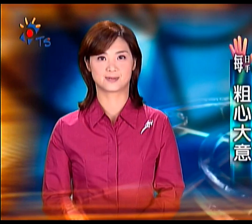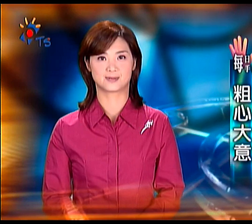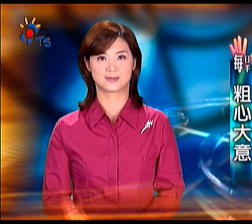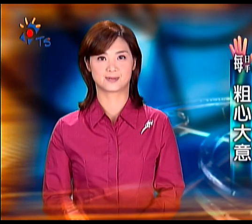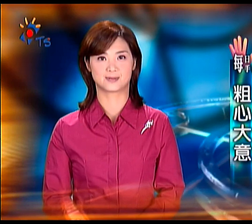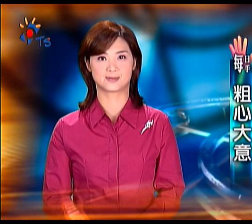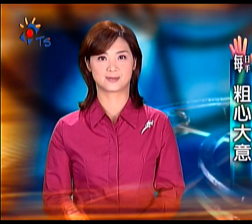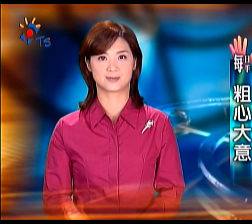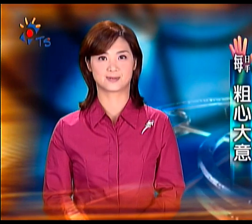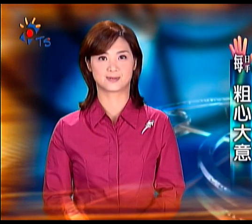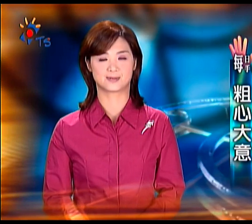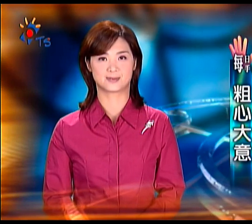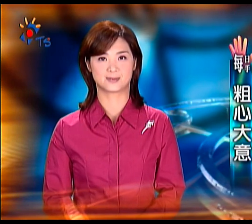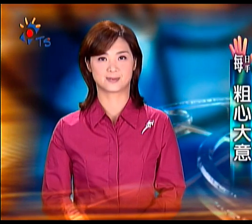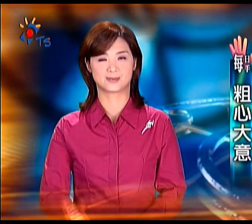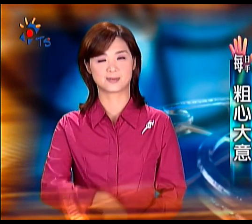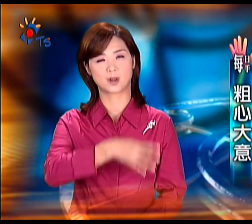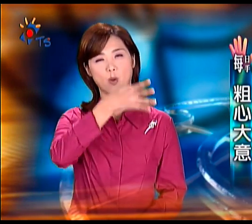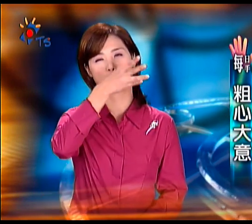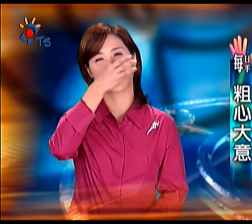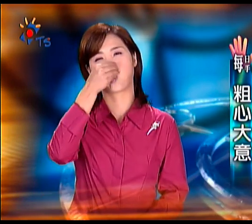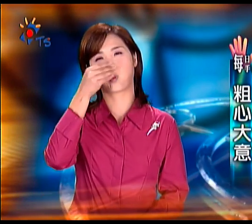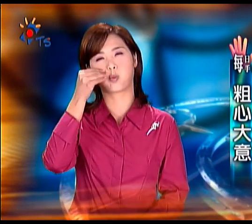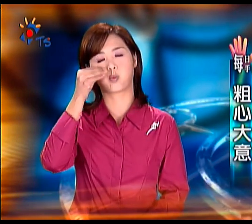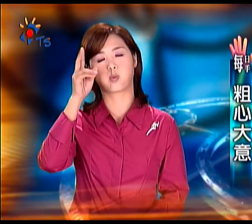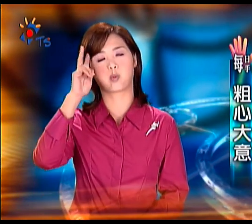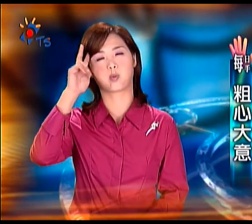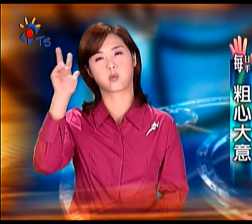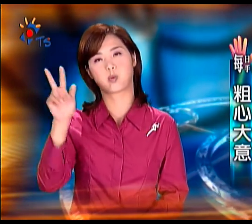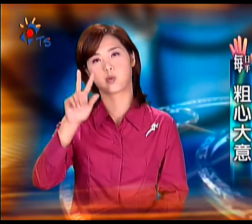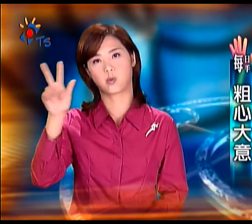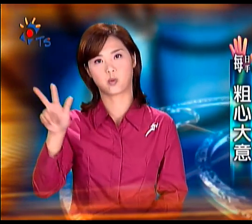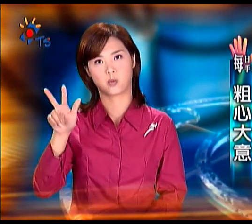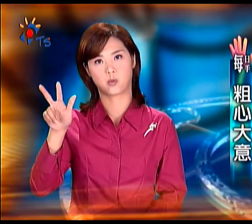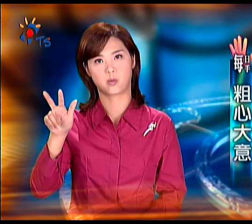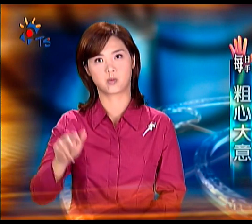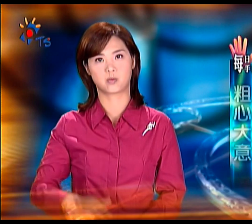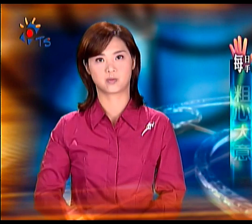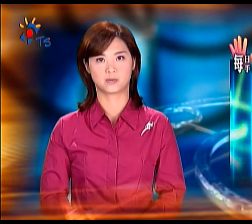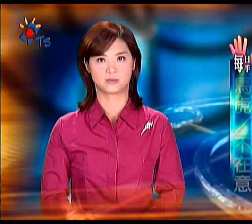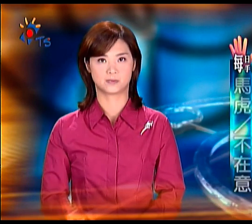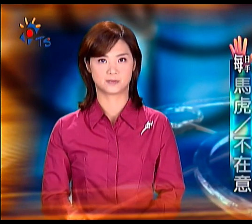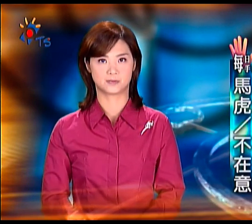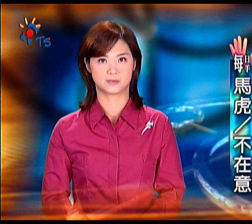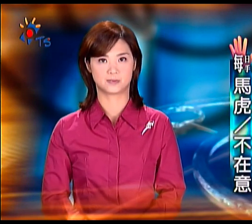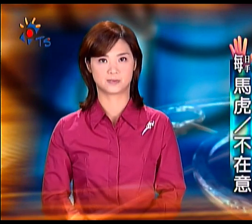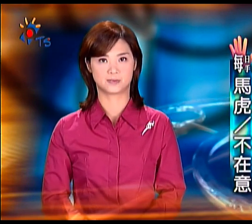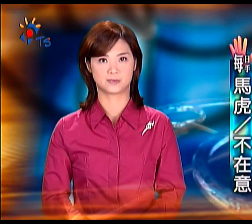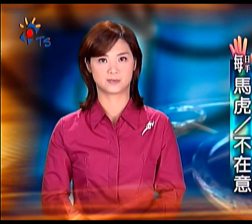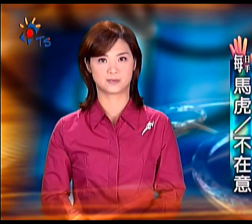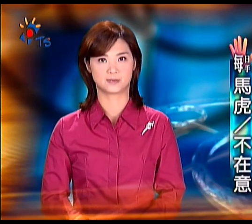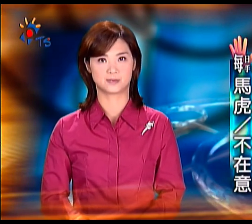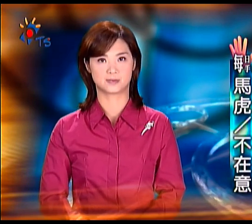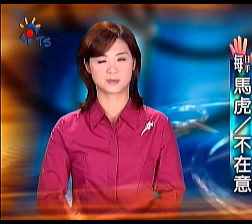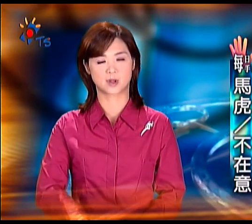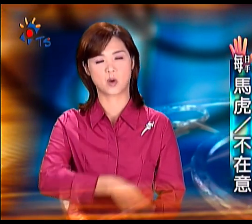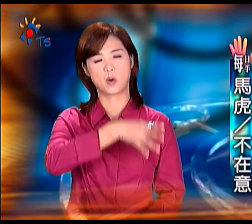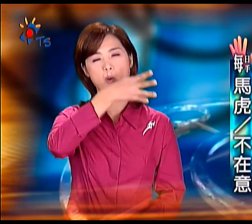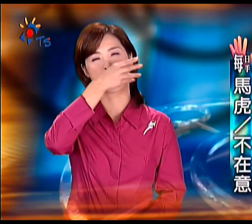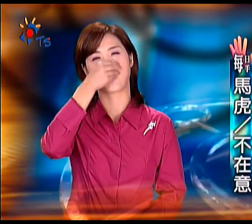的笔法，五指在鼻前重复抓合，横向移动表示马虎，而且脑袋空空